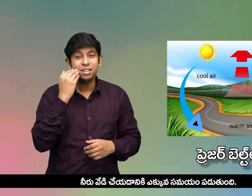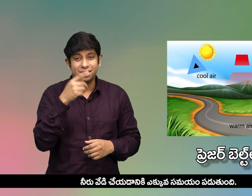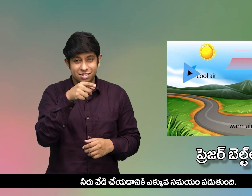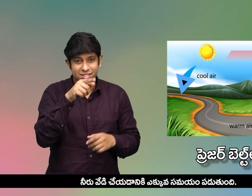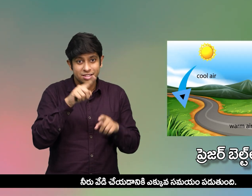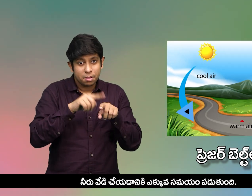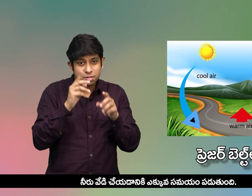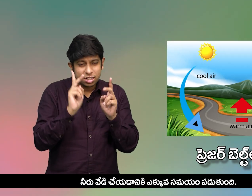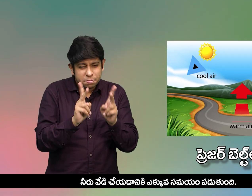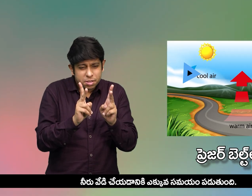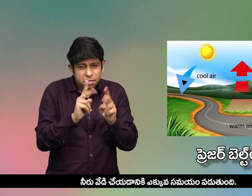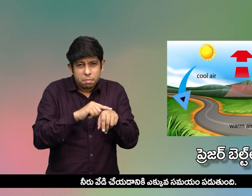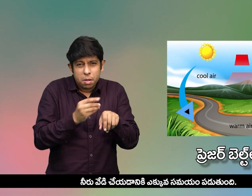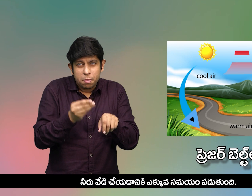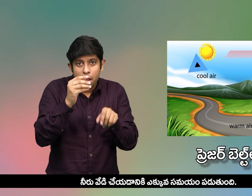ఎక్కువ సమయం పడుతుంది.